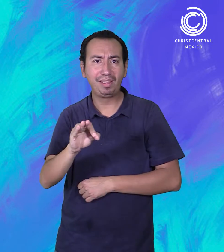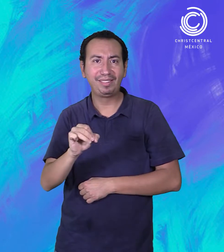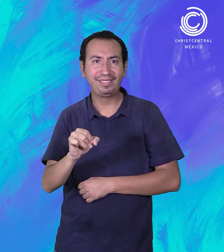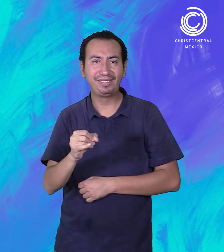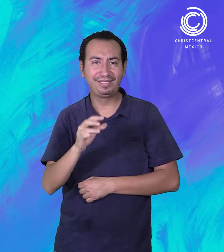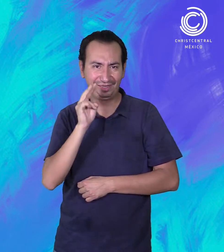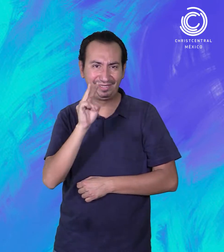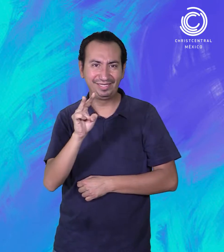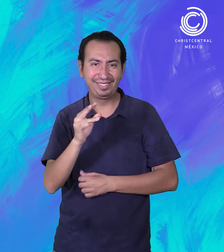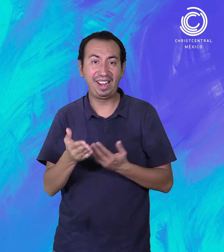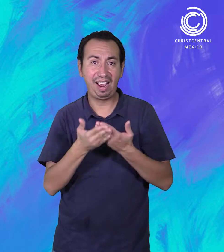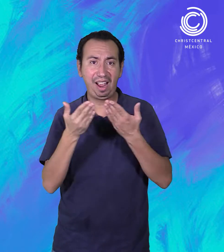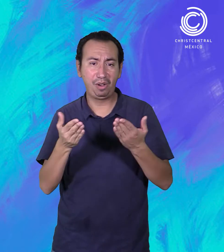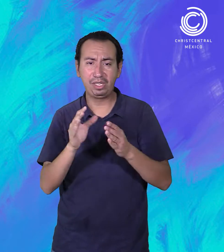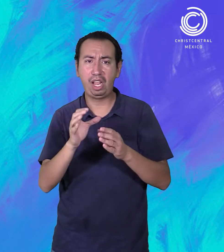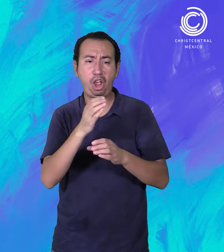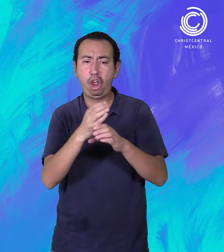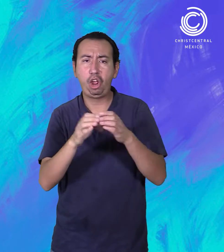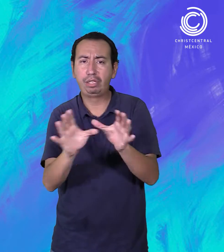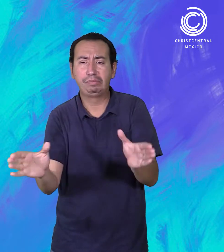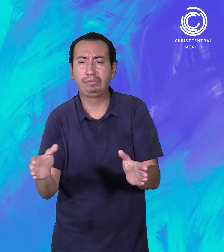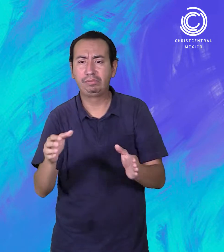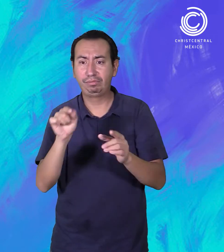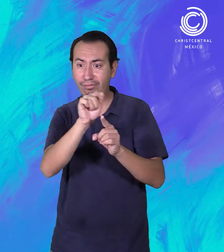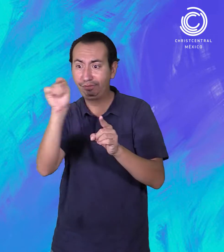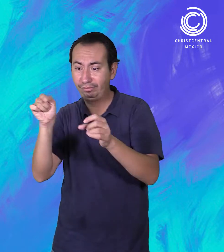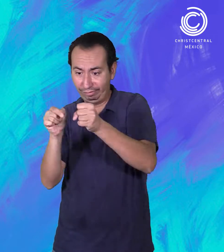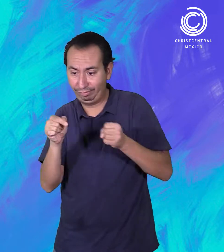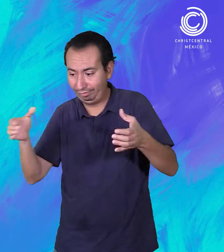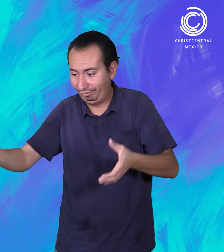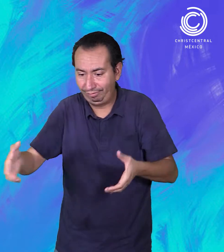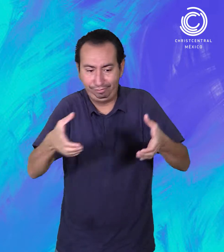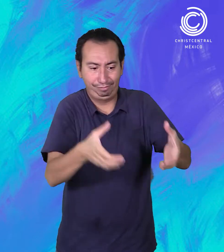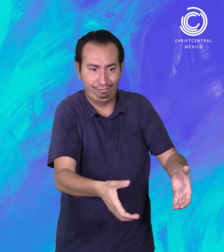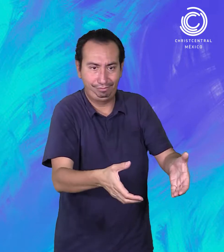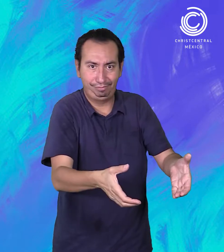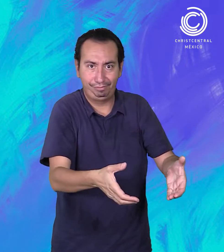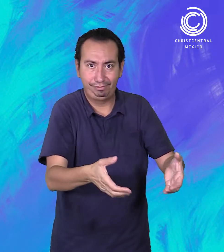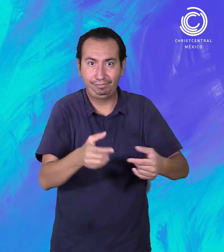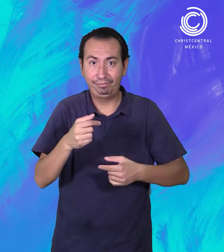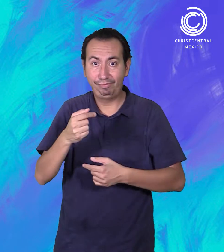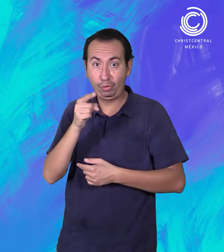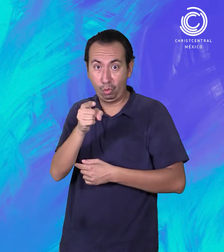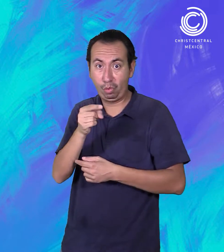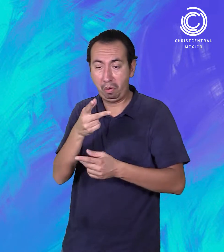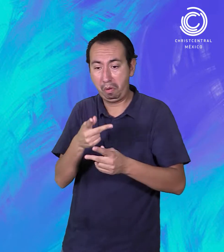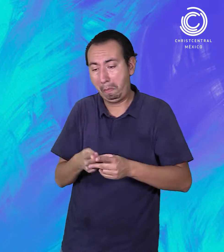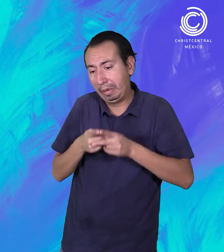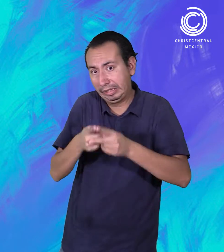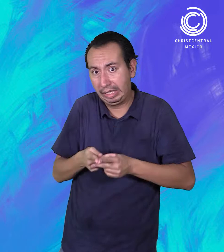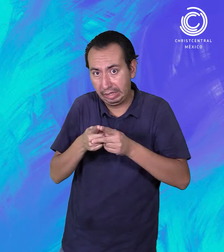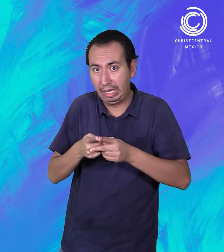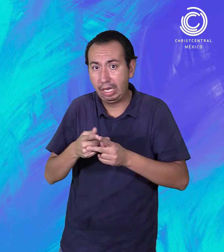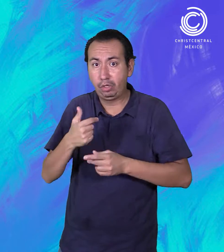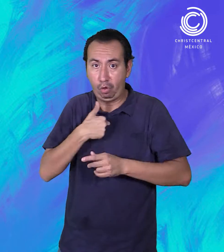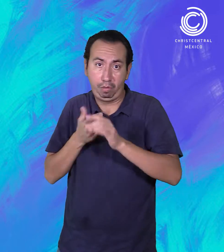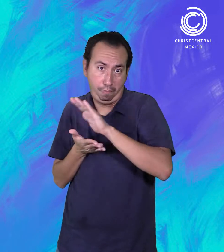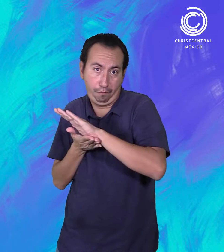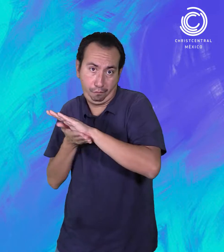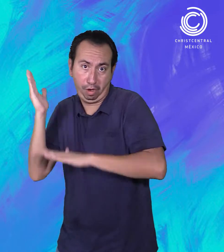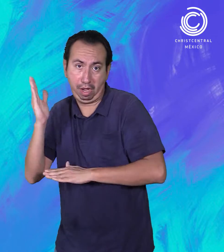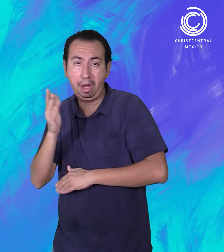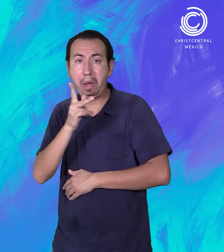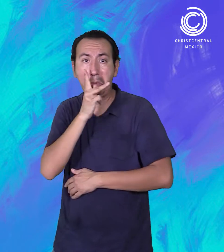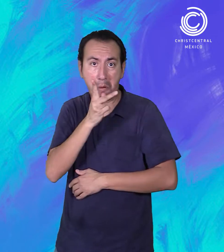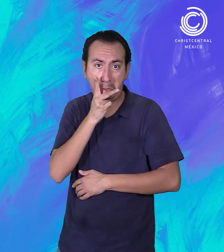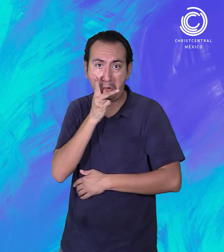y lo dejaron en paz y ahora están esperando que yo cumpla con lo que les prometí de